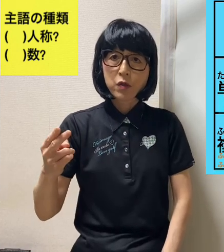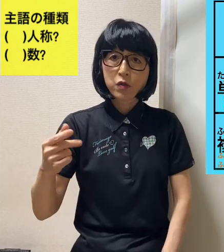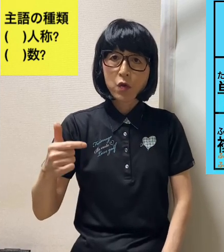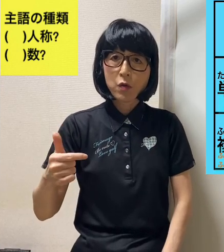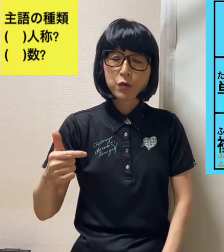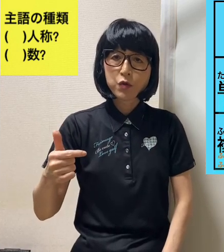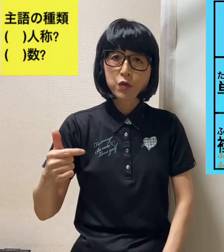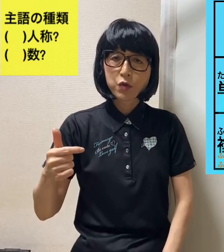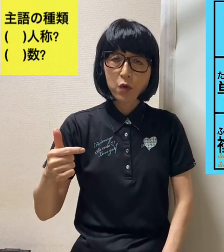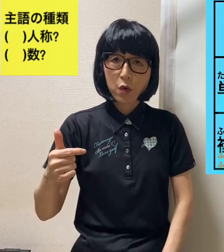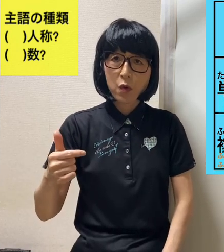トムと